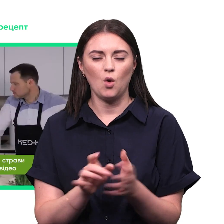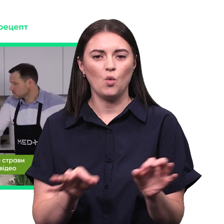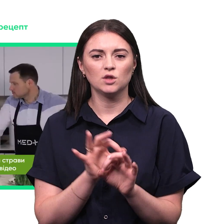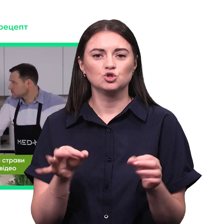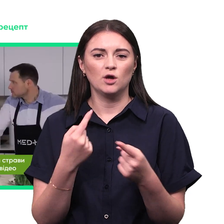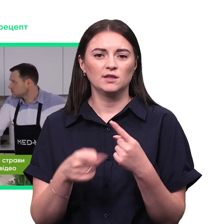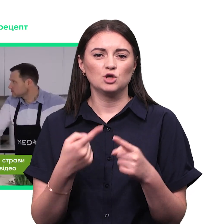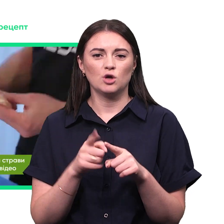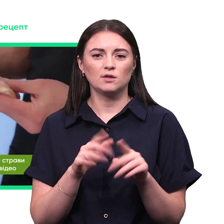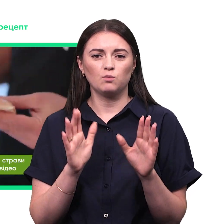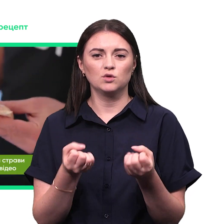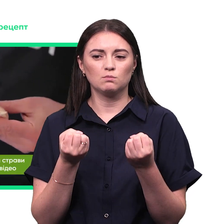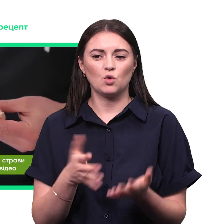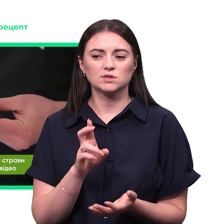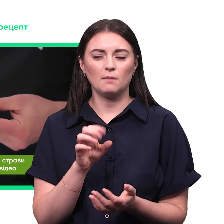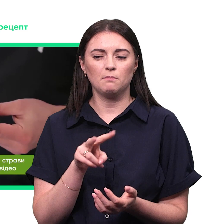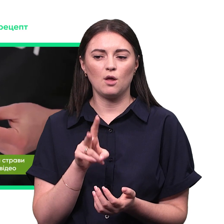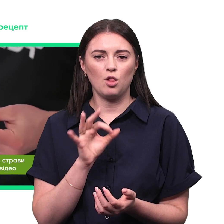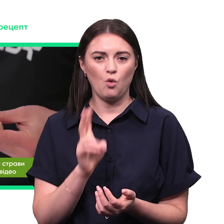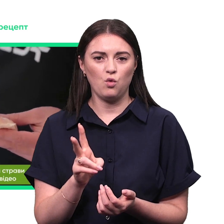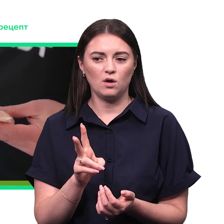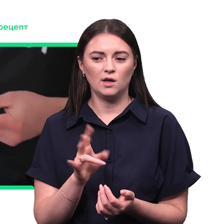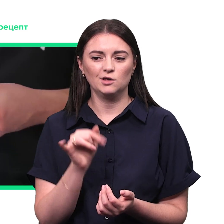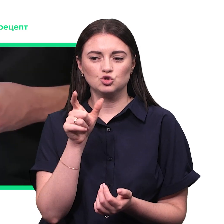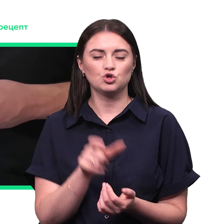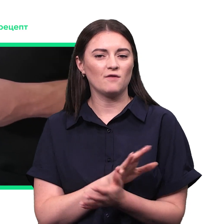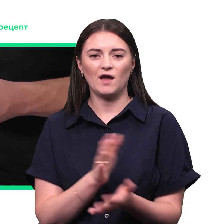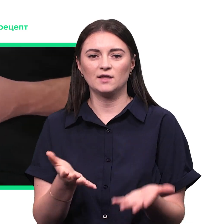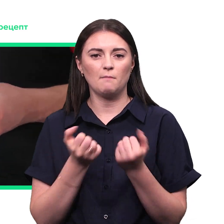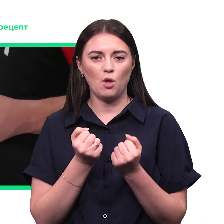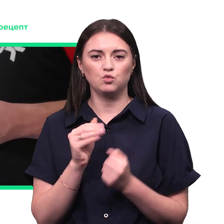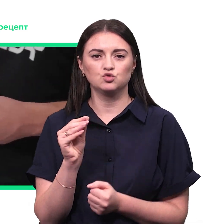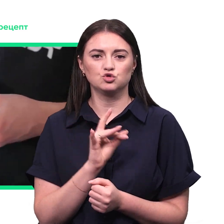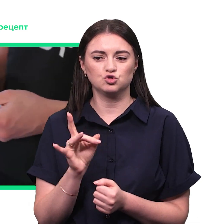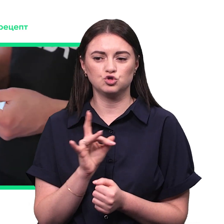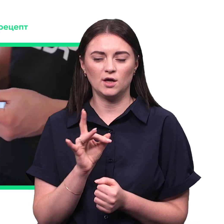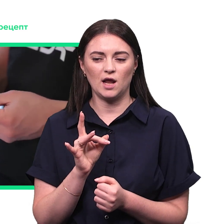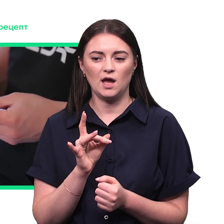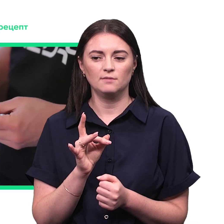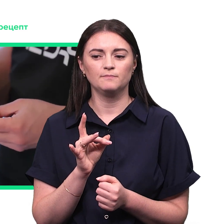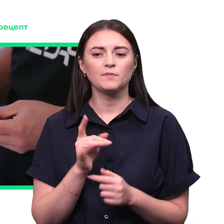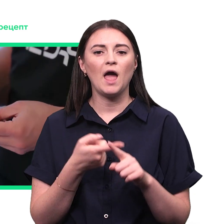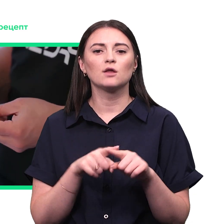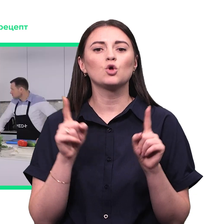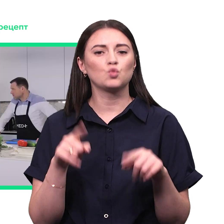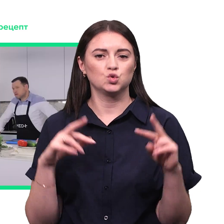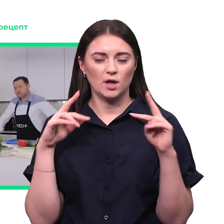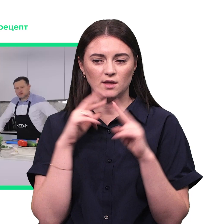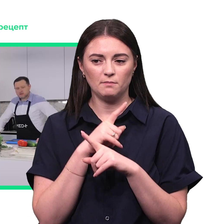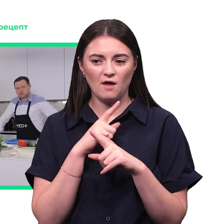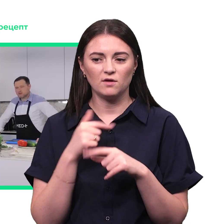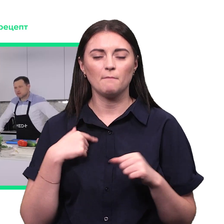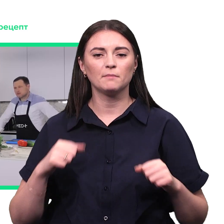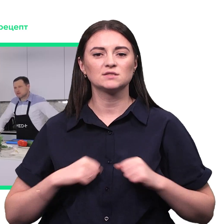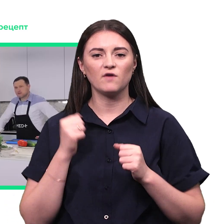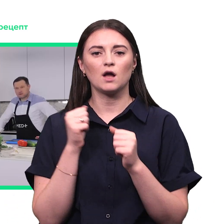это будет просто белок, и человек не получит жира, да, с этого приема пищи. Это тоже неправильно. А мы стремимся